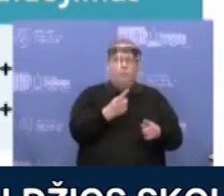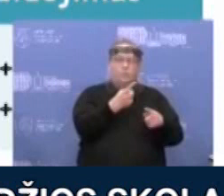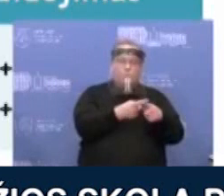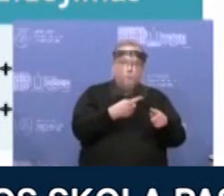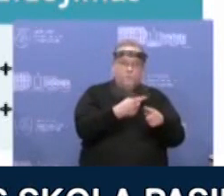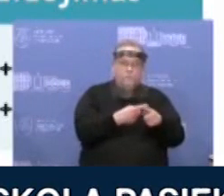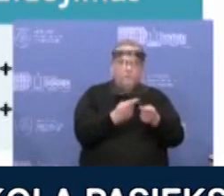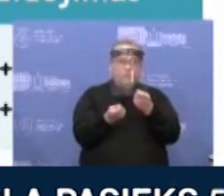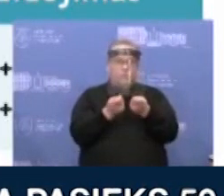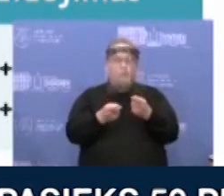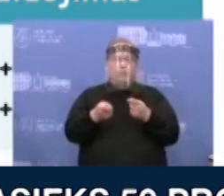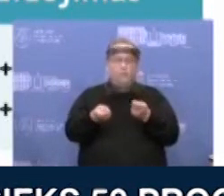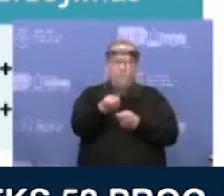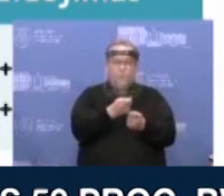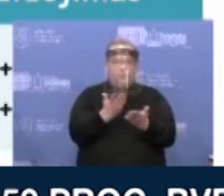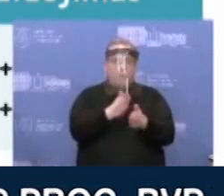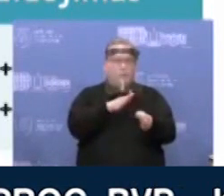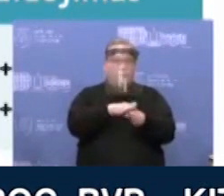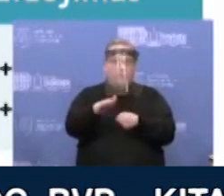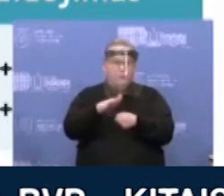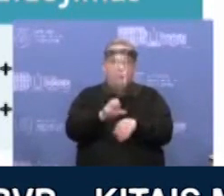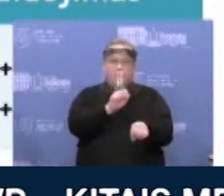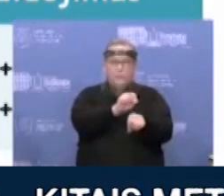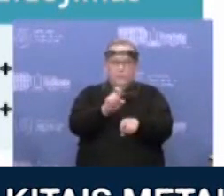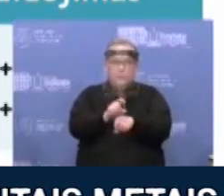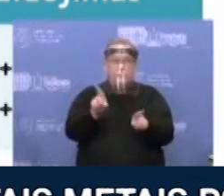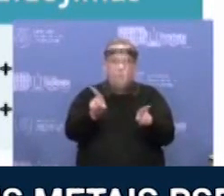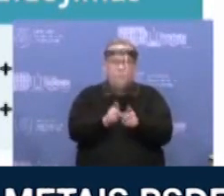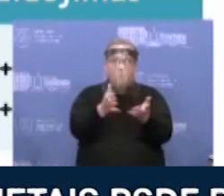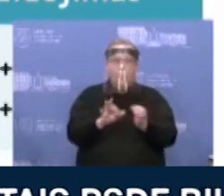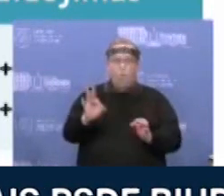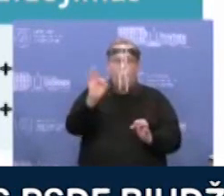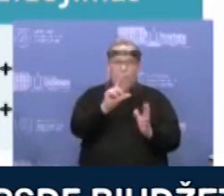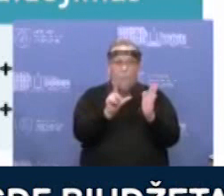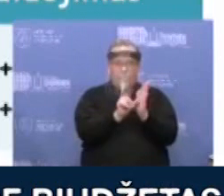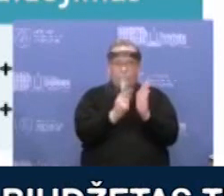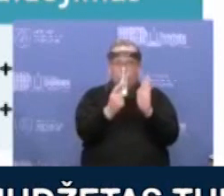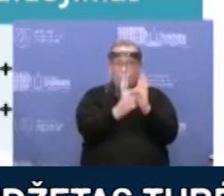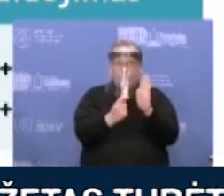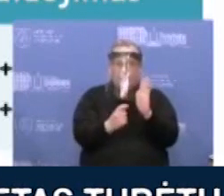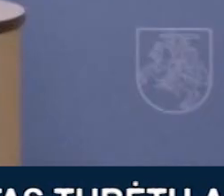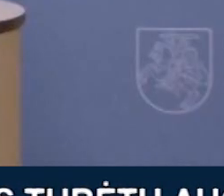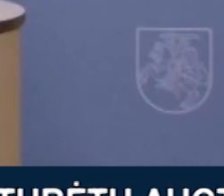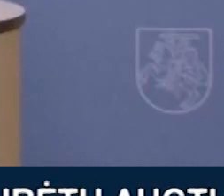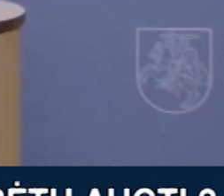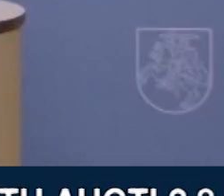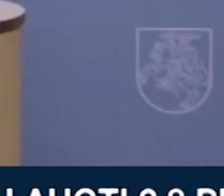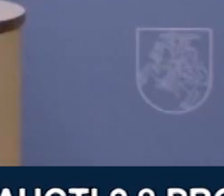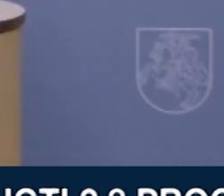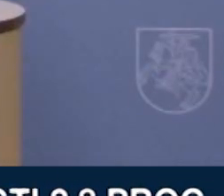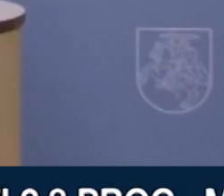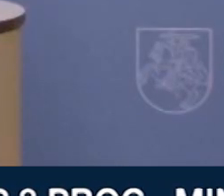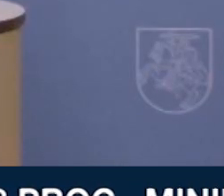iki 110 eurų turėtų didėti ir vaiko pinigai neįgaliems, gausių ir nepasiturinčių šeimų vaikams. Taip pat